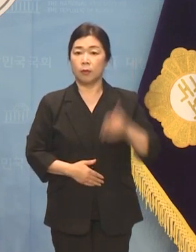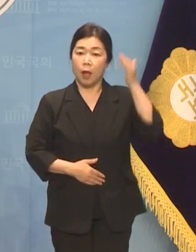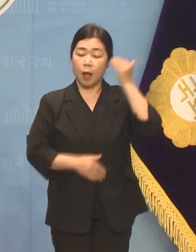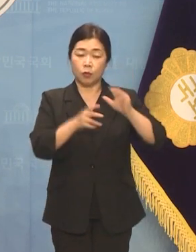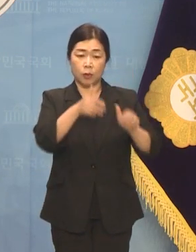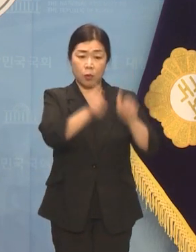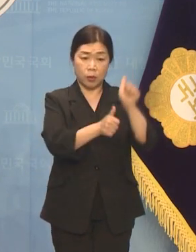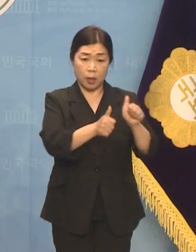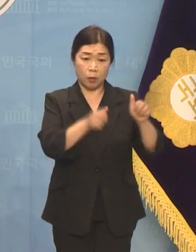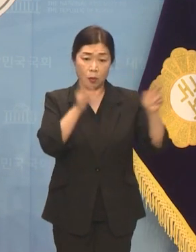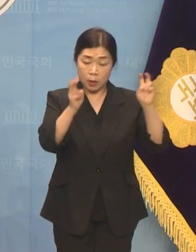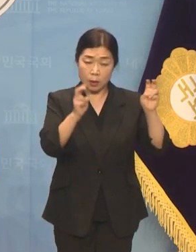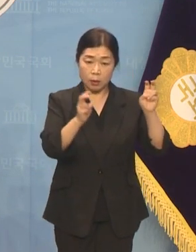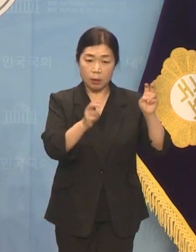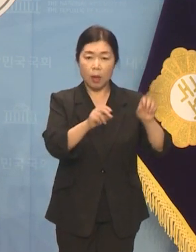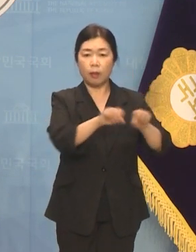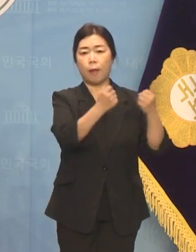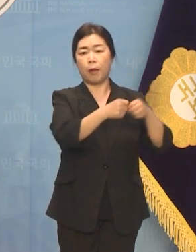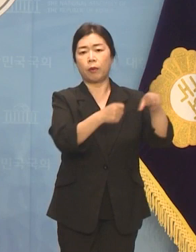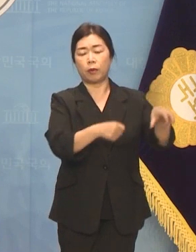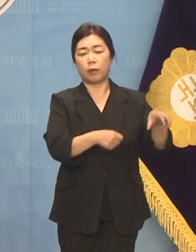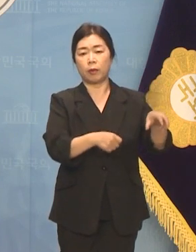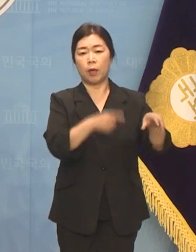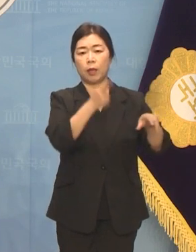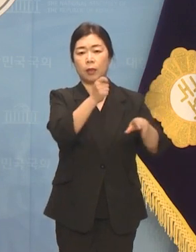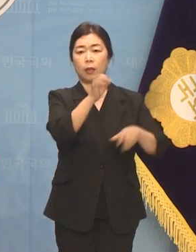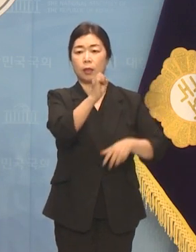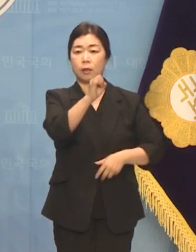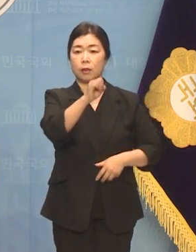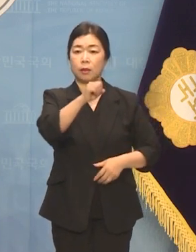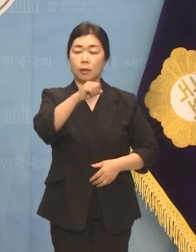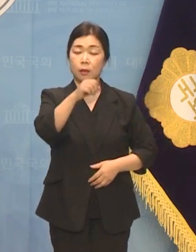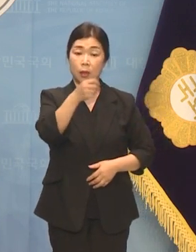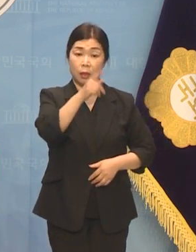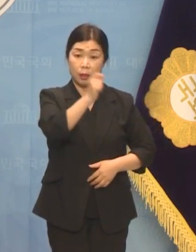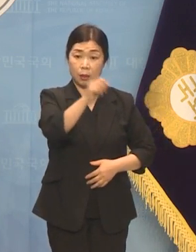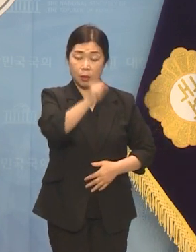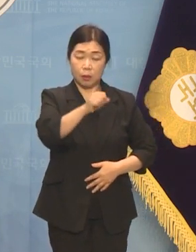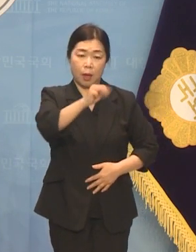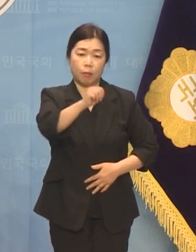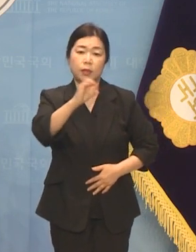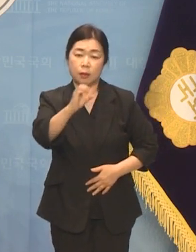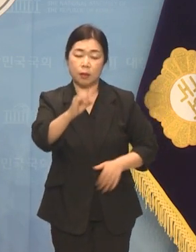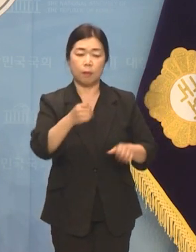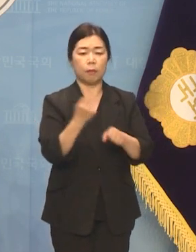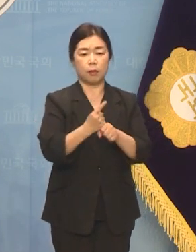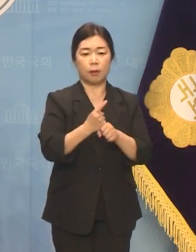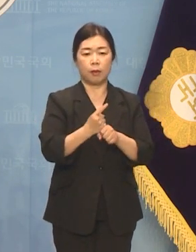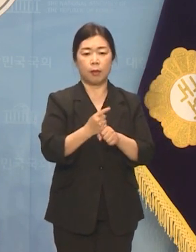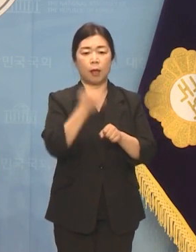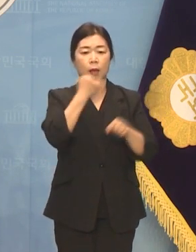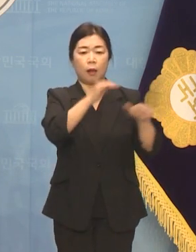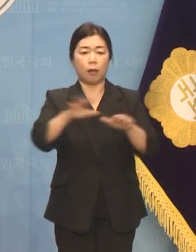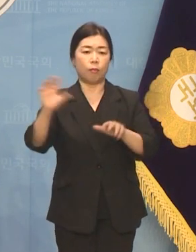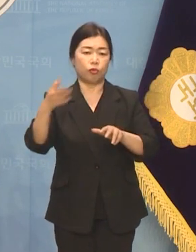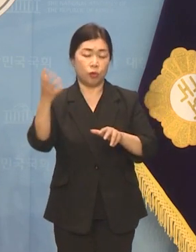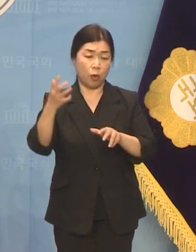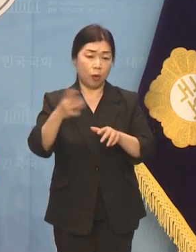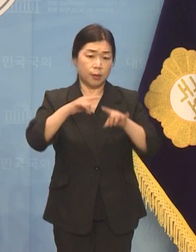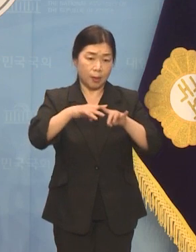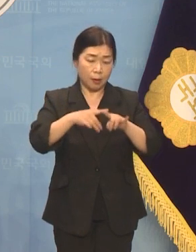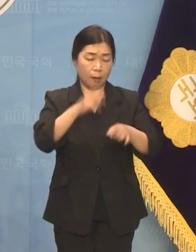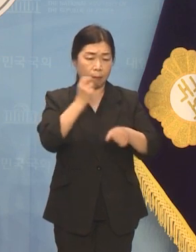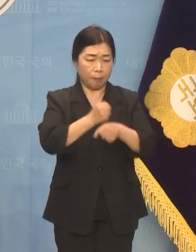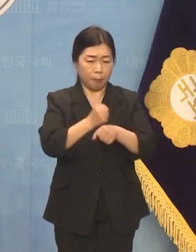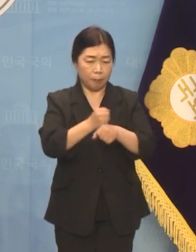반도체 분야의 경쟁업체인 대만의 TSMC는 이미 해상풍력단지에서 재생에너지 100% 공급을